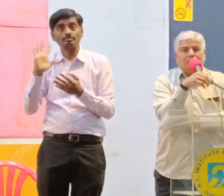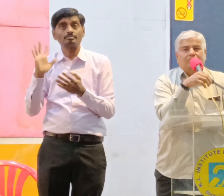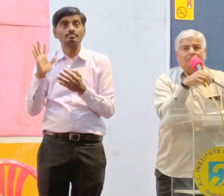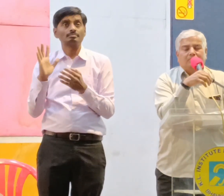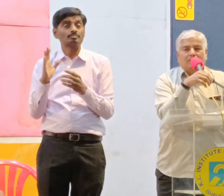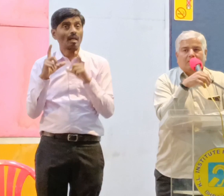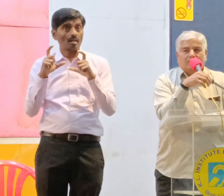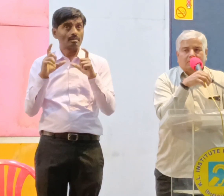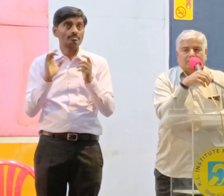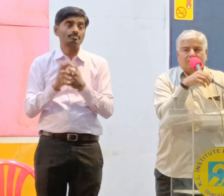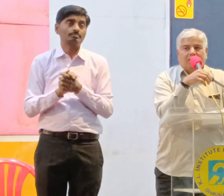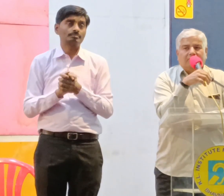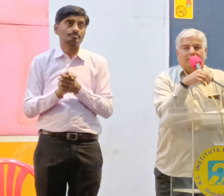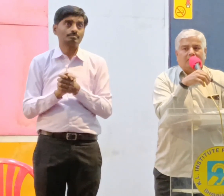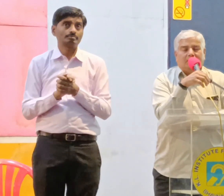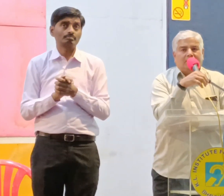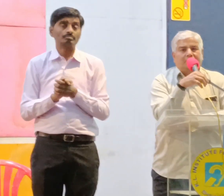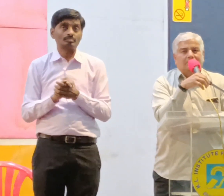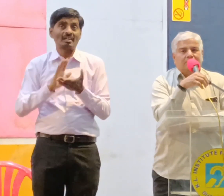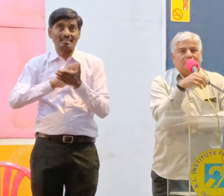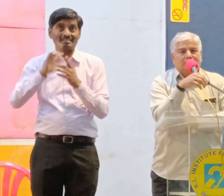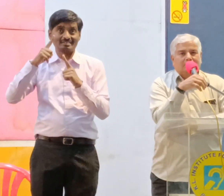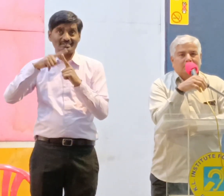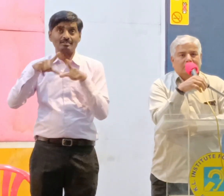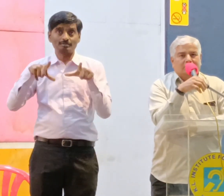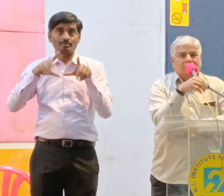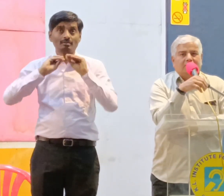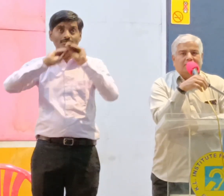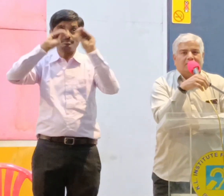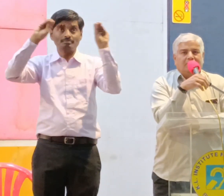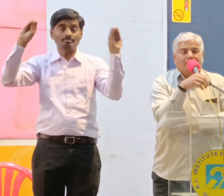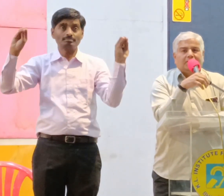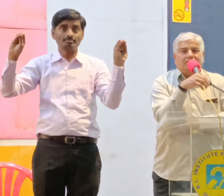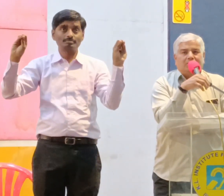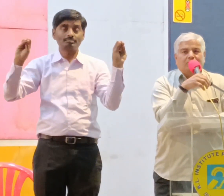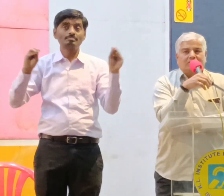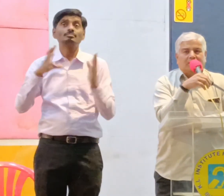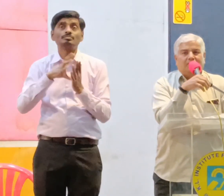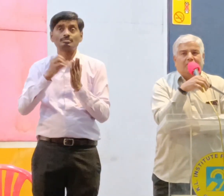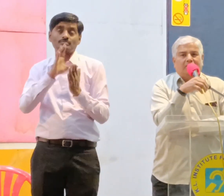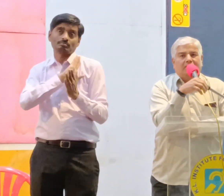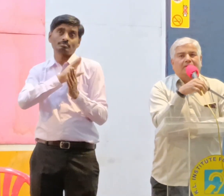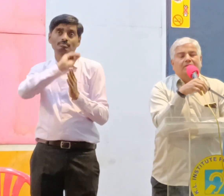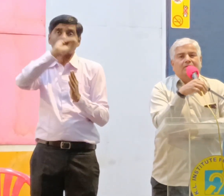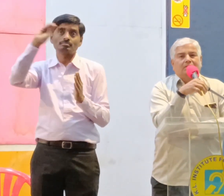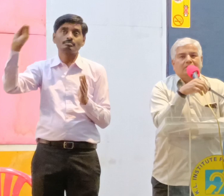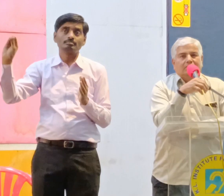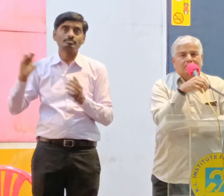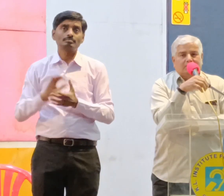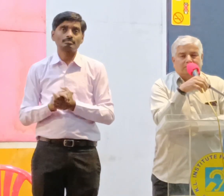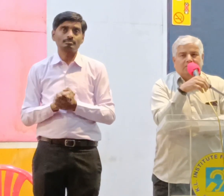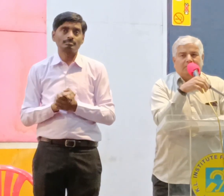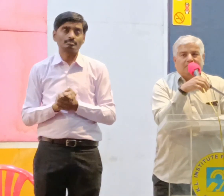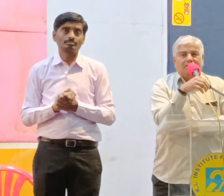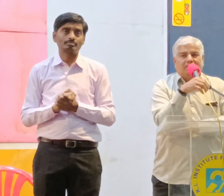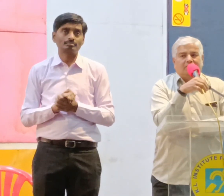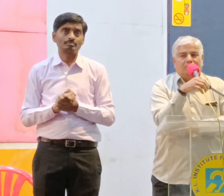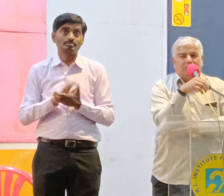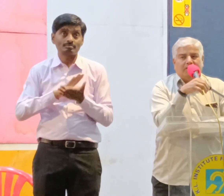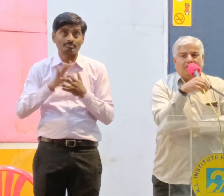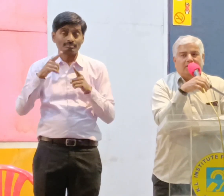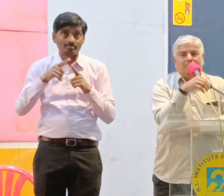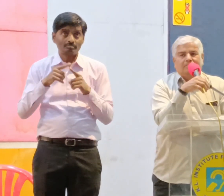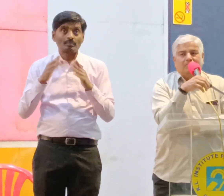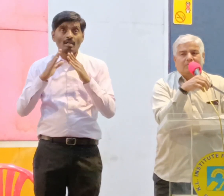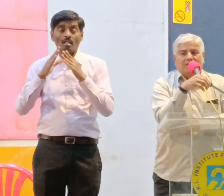તકેદારી રાખજો. રસીદ આવે એટલે રસીદની 1-2 ઝેરોક્સ કરાવી લેવાની, રસીદ આપણે ઘરે